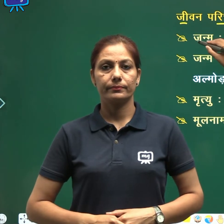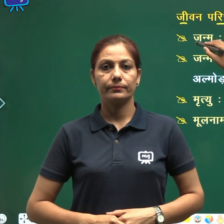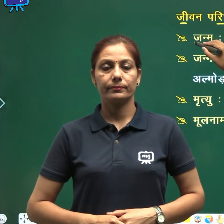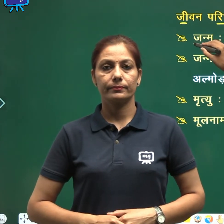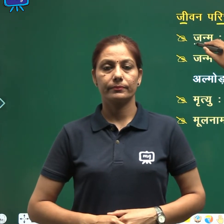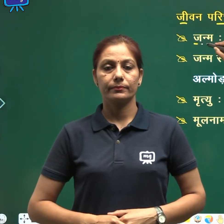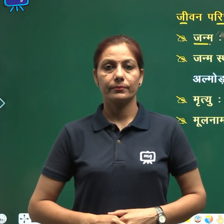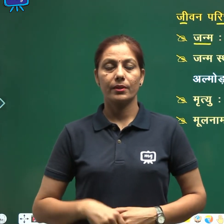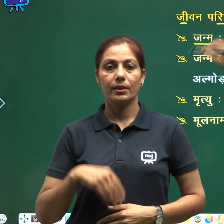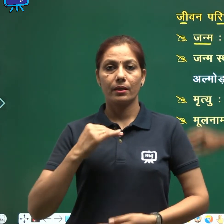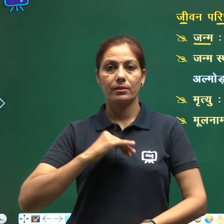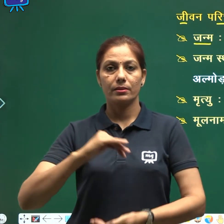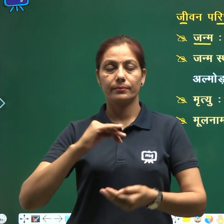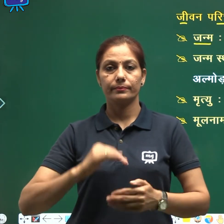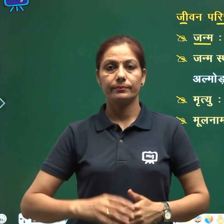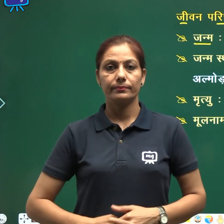पंत जी का जन्म